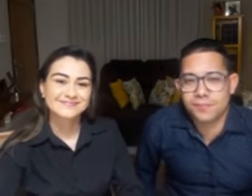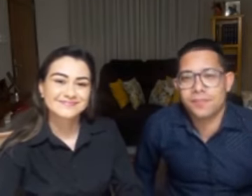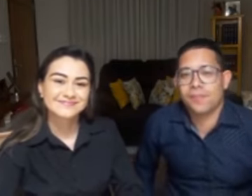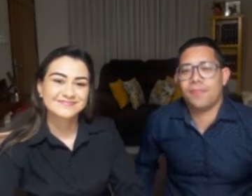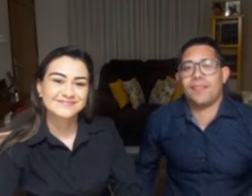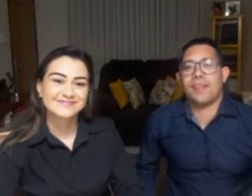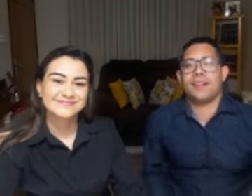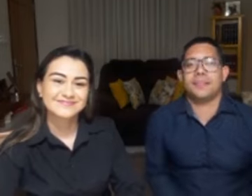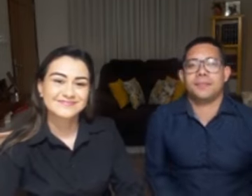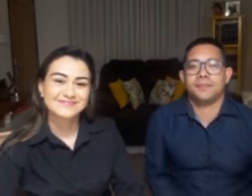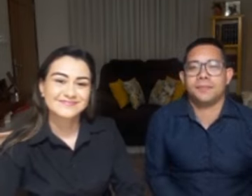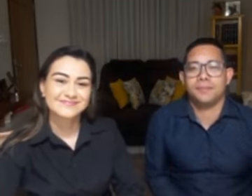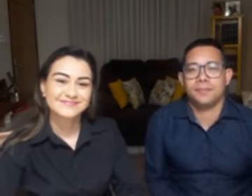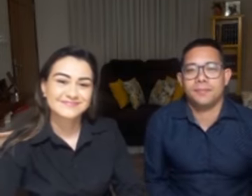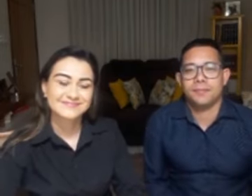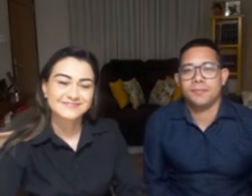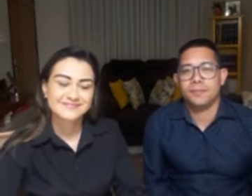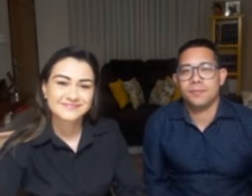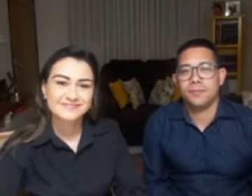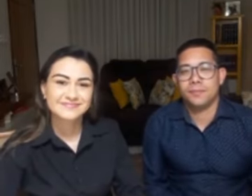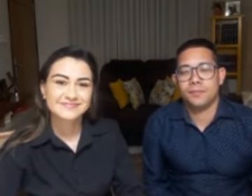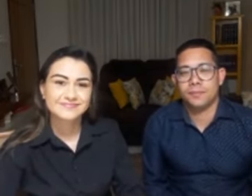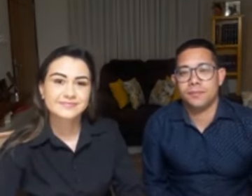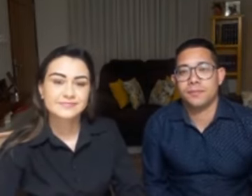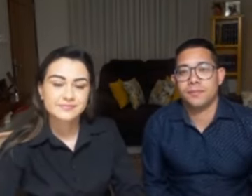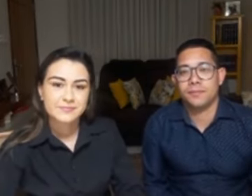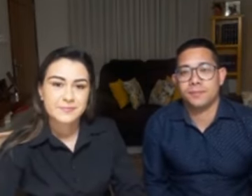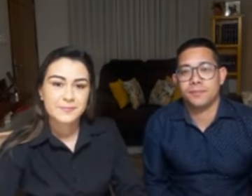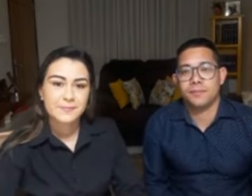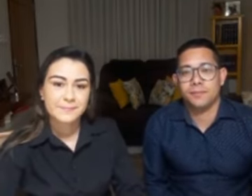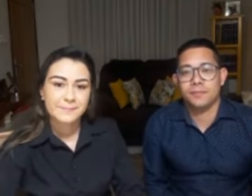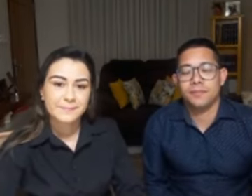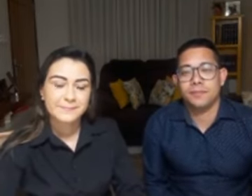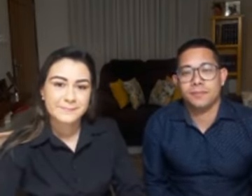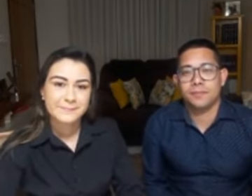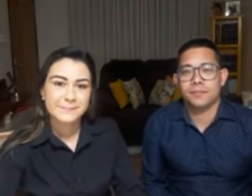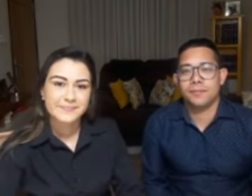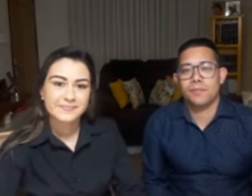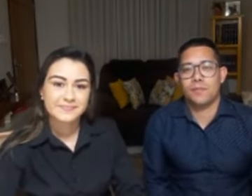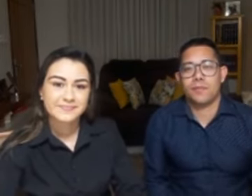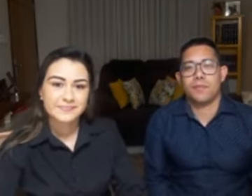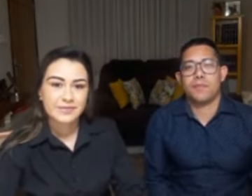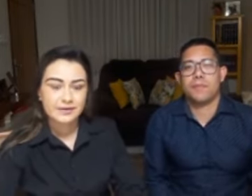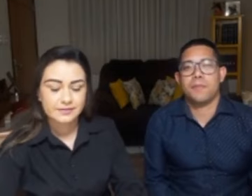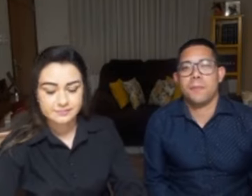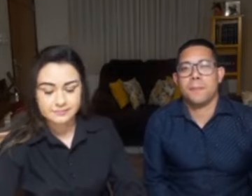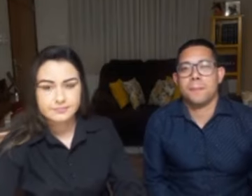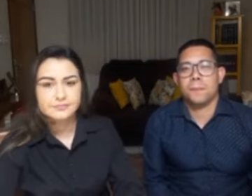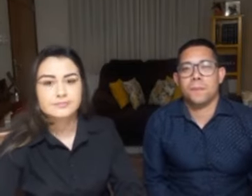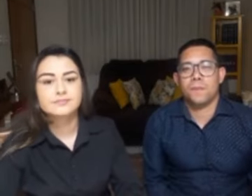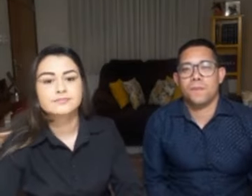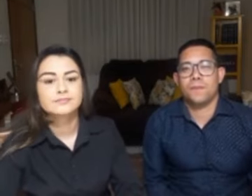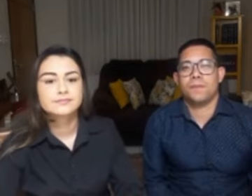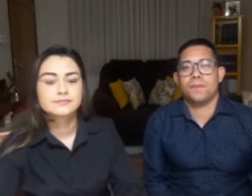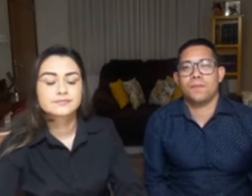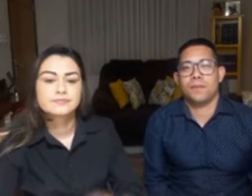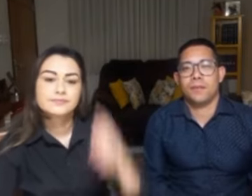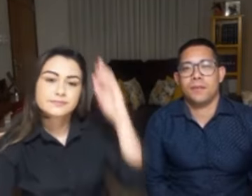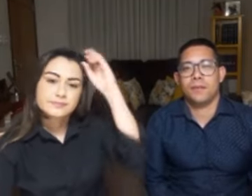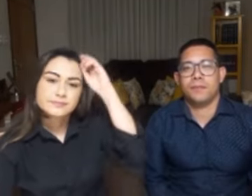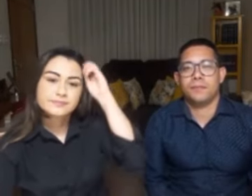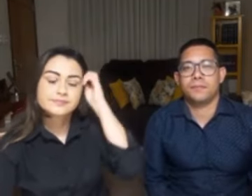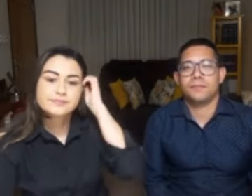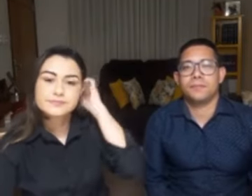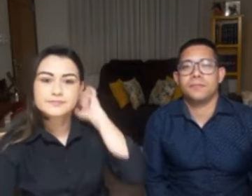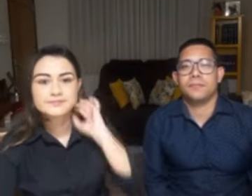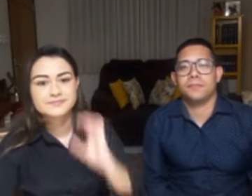casal aqui nesta noite para ministrar essa palestra, né, nessa que é a nossa quinta noite do nosso Congresso